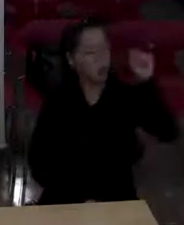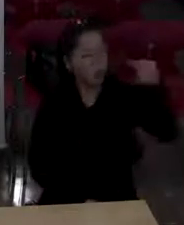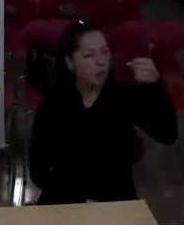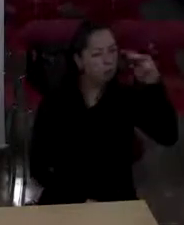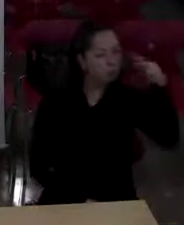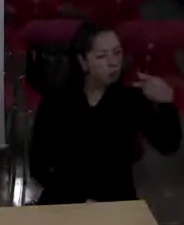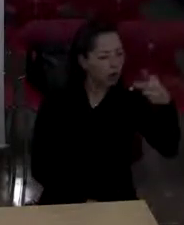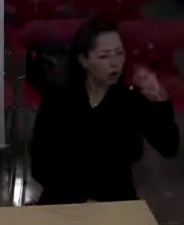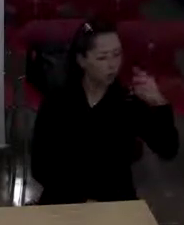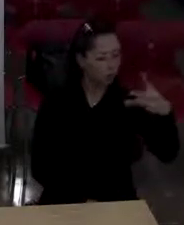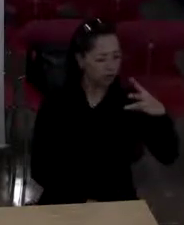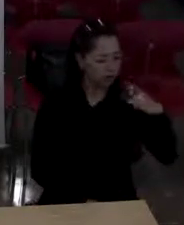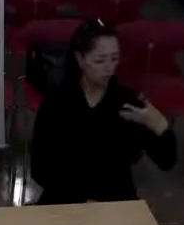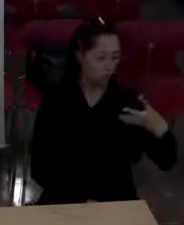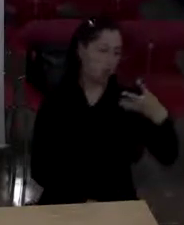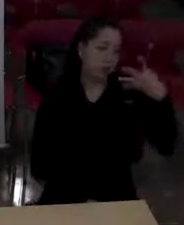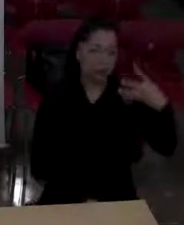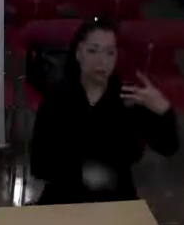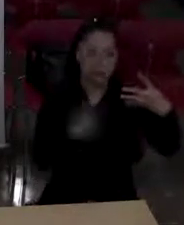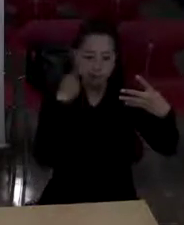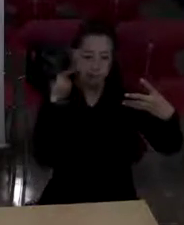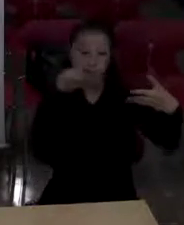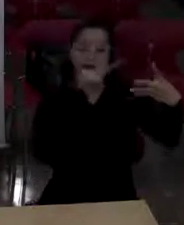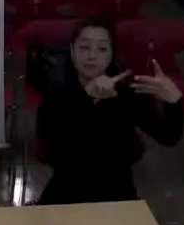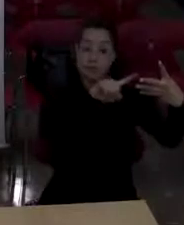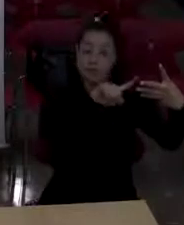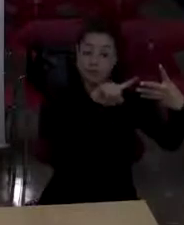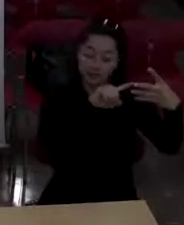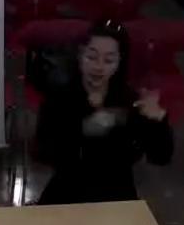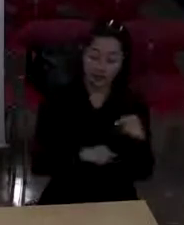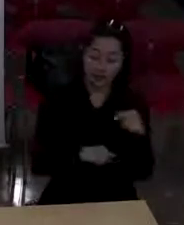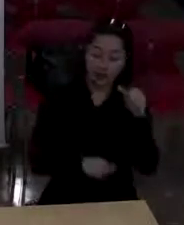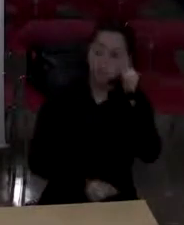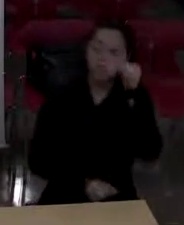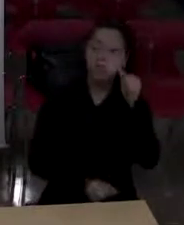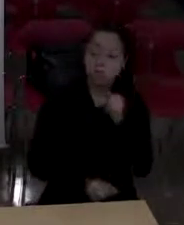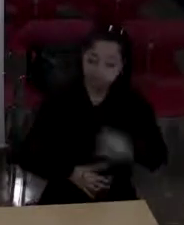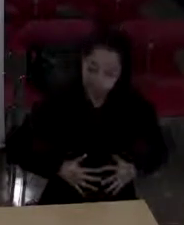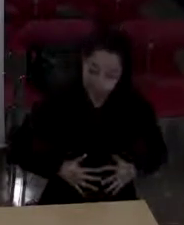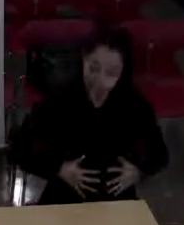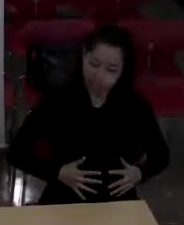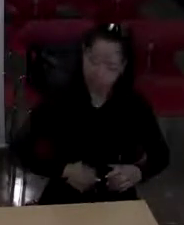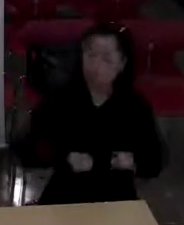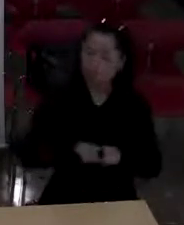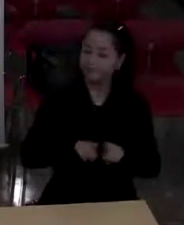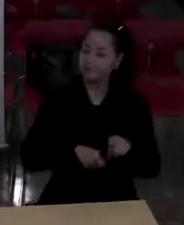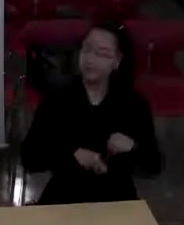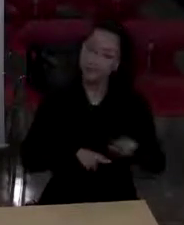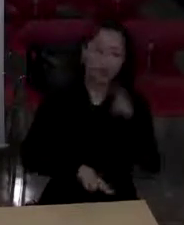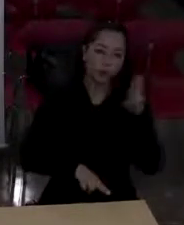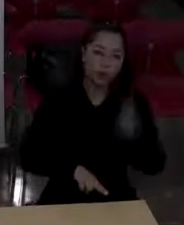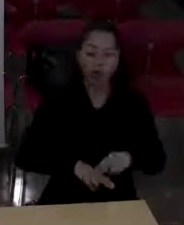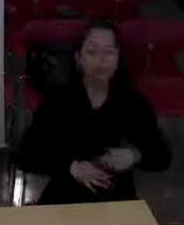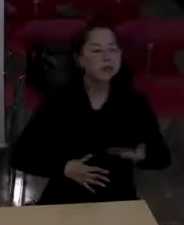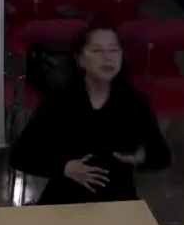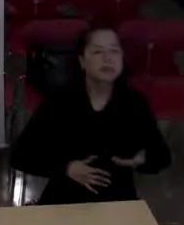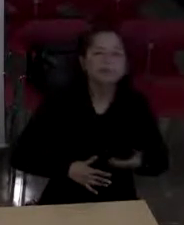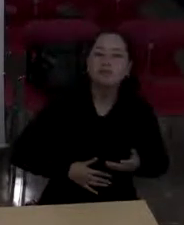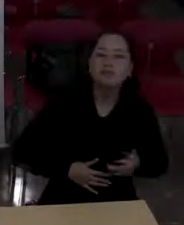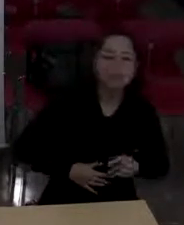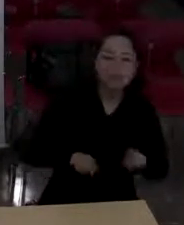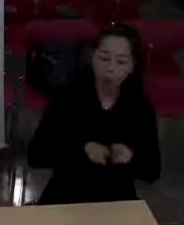constante búsqueda de comprender los bebés y conocer el mundo. Por ejemplo, el MEN en el 2014, abre